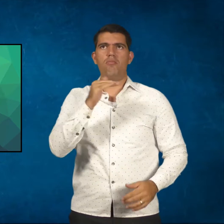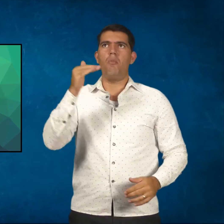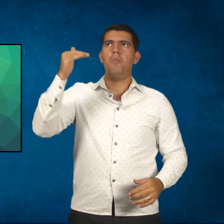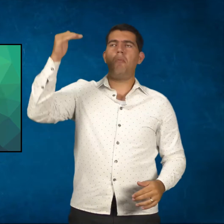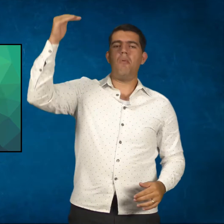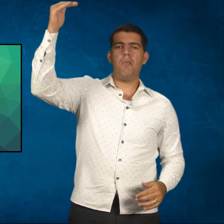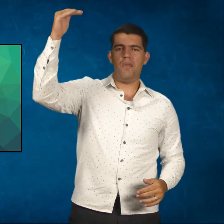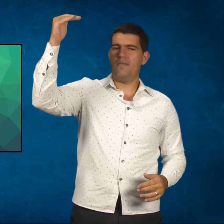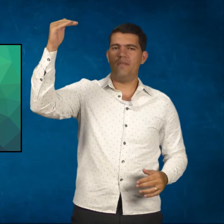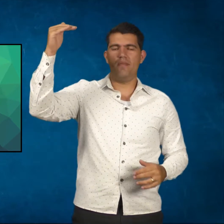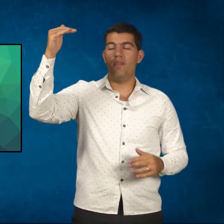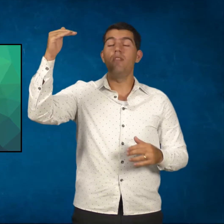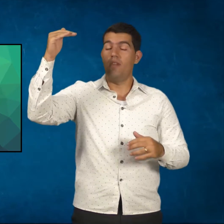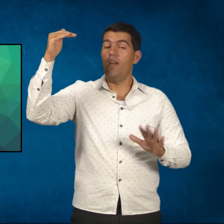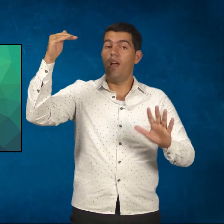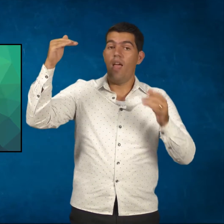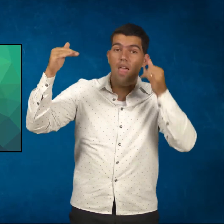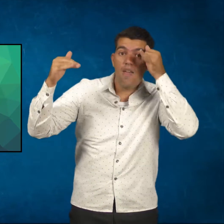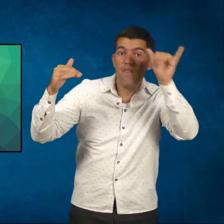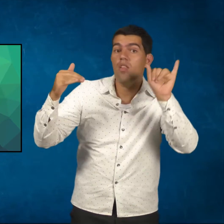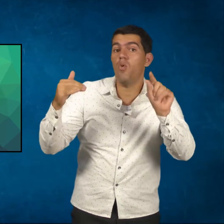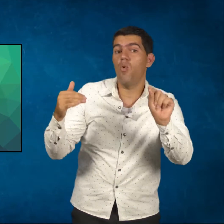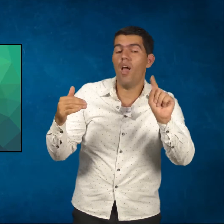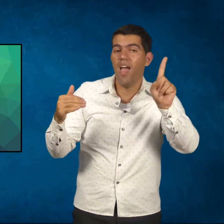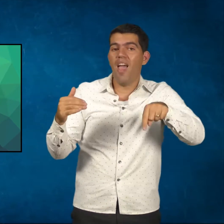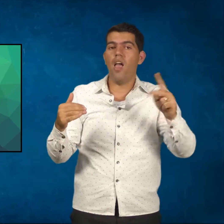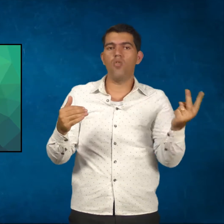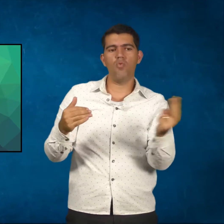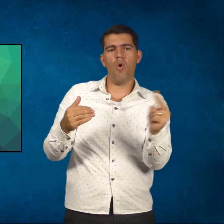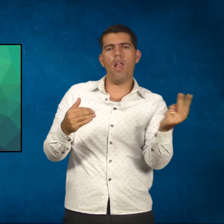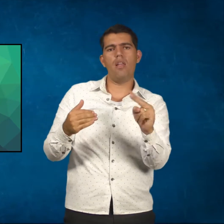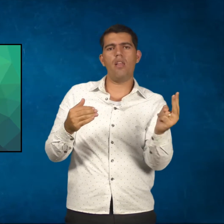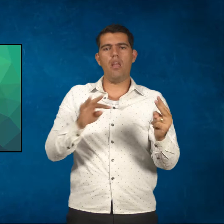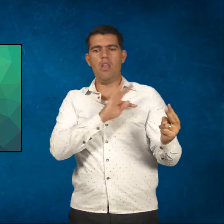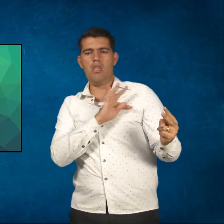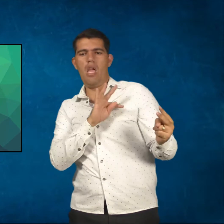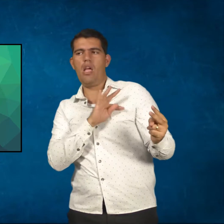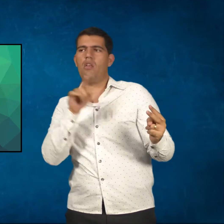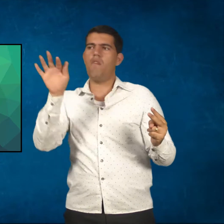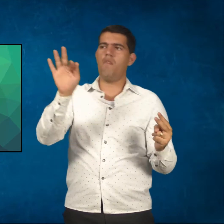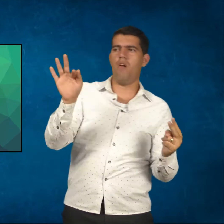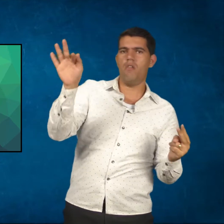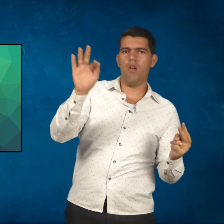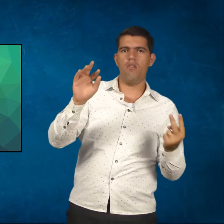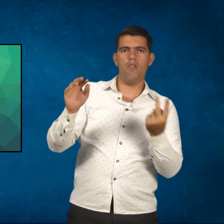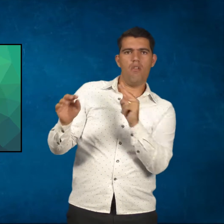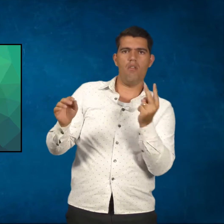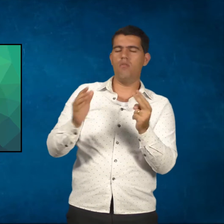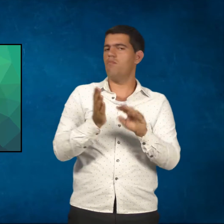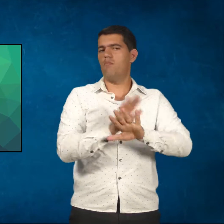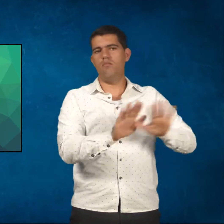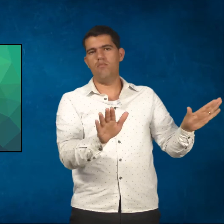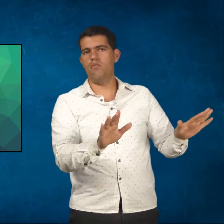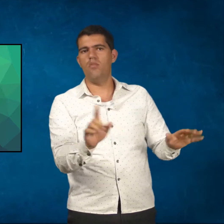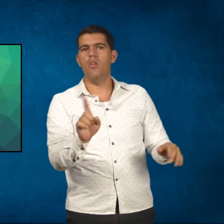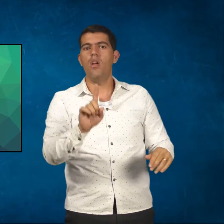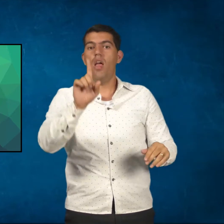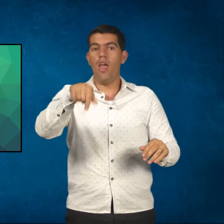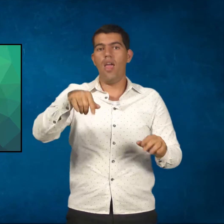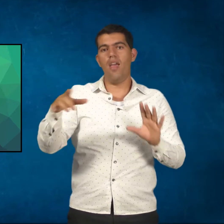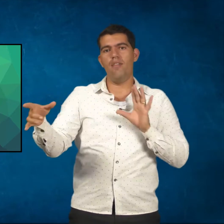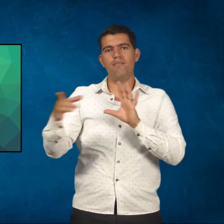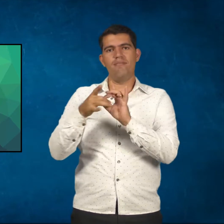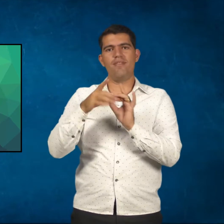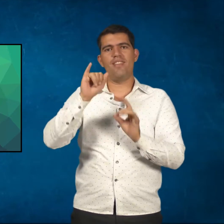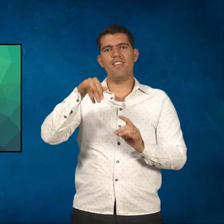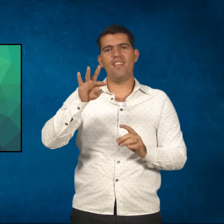a dualidade da formação técnica versus formação acadêmica e promovendo uma formação